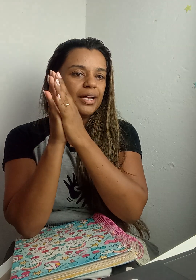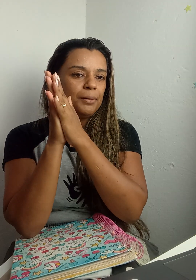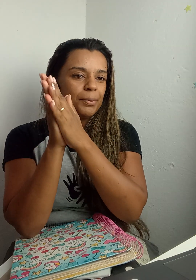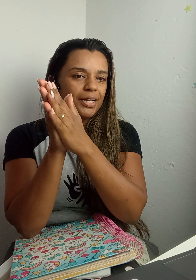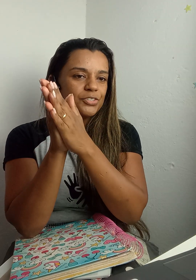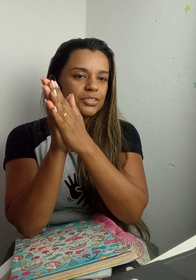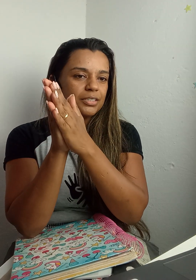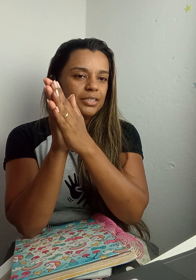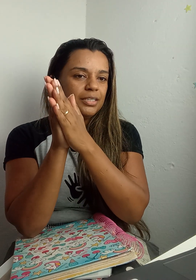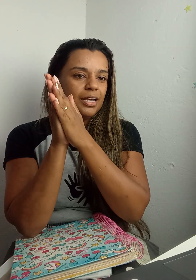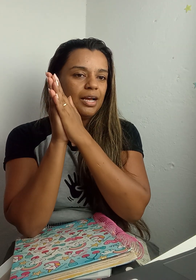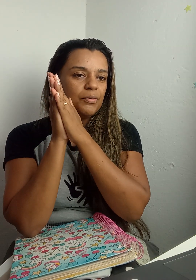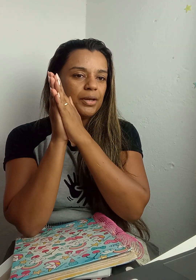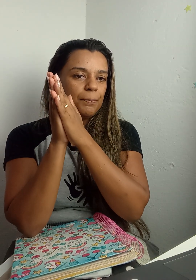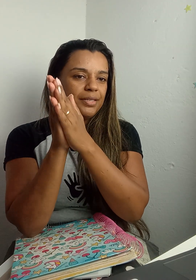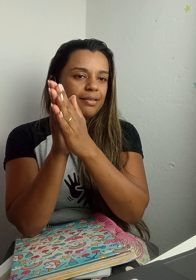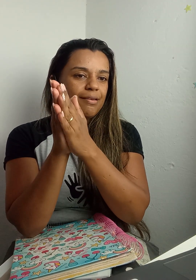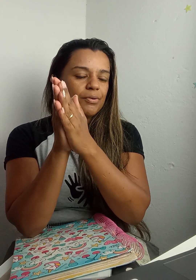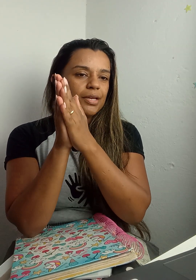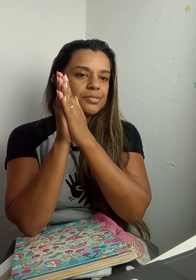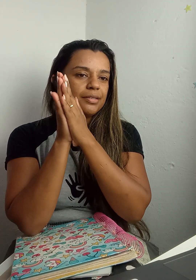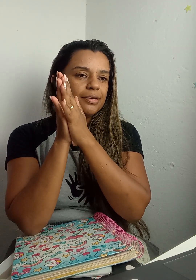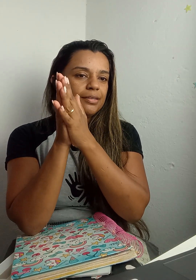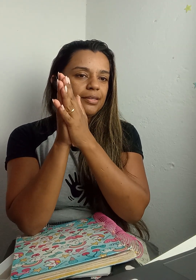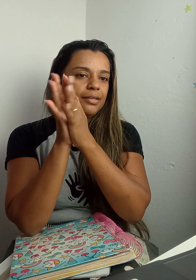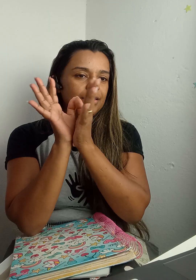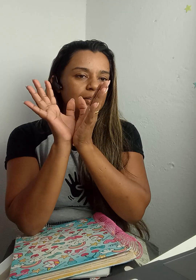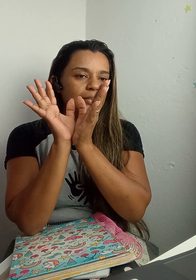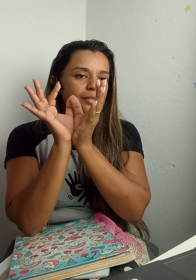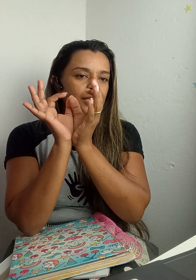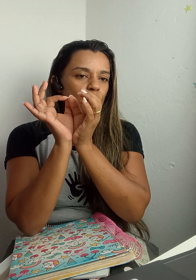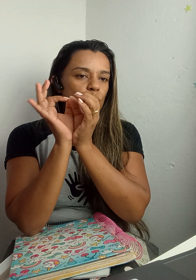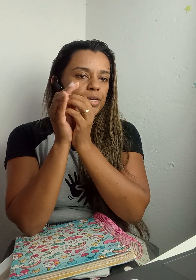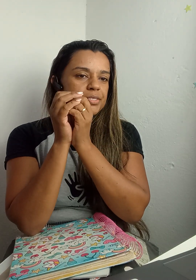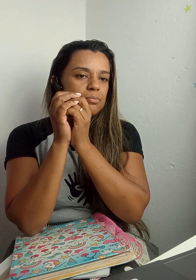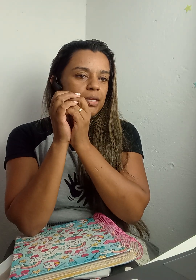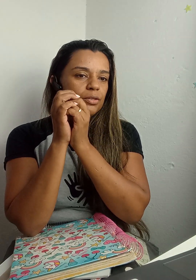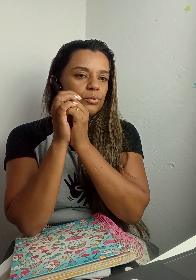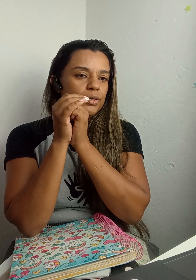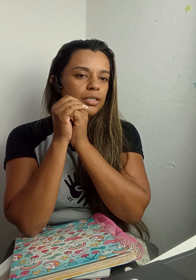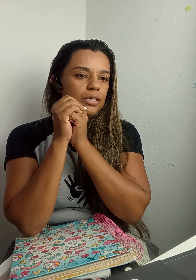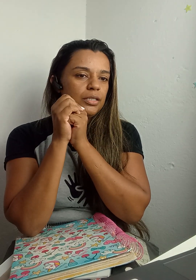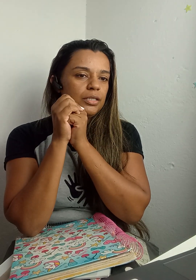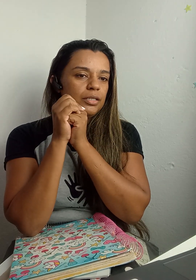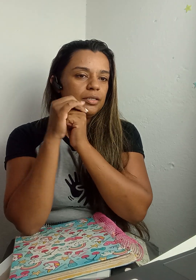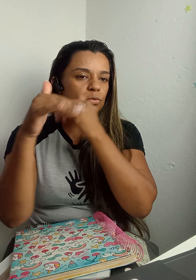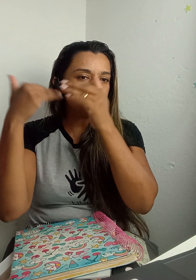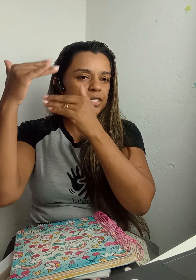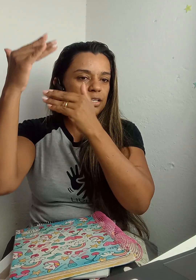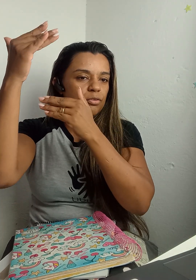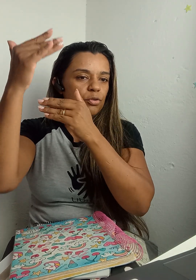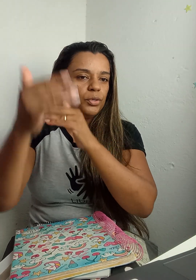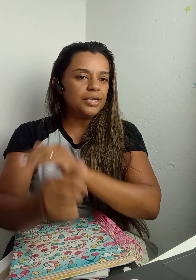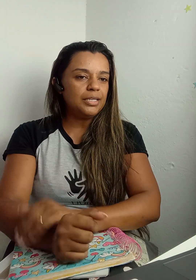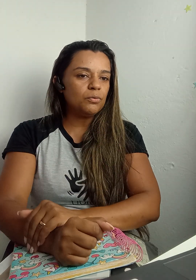colocarem em prática. Ah, eu quero aprender, eu quero sair daqui tendo um conhecimento e conseguindo evoluir na língua